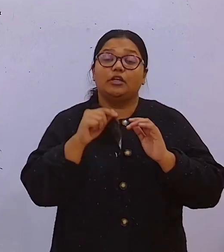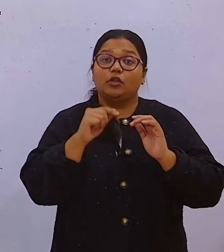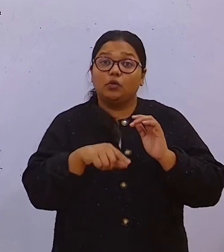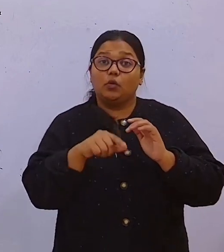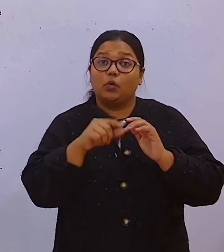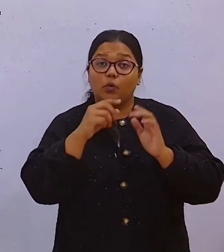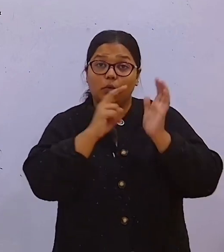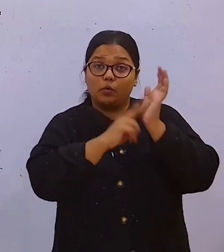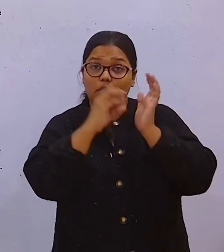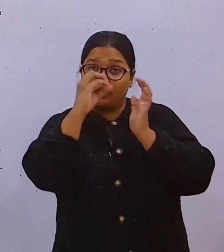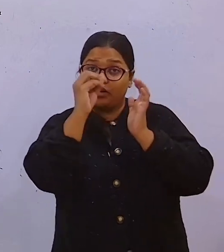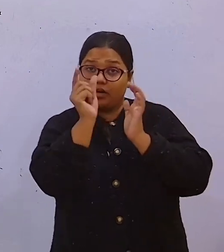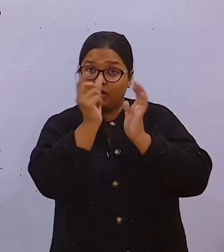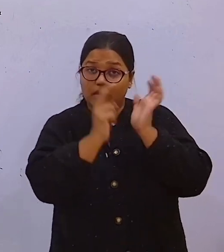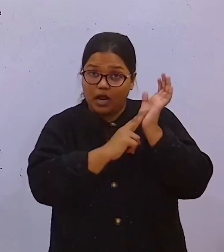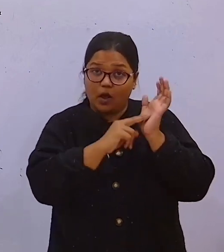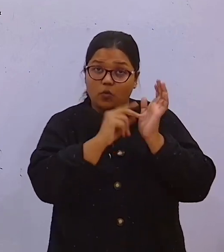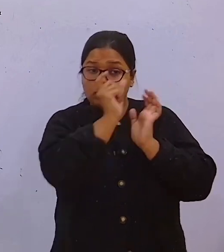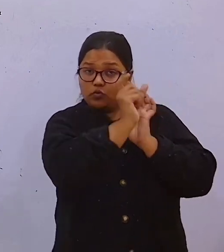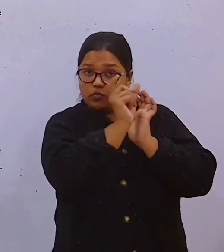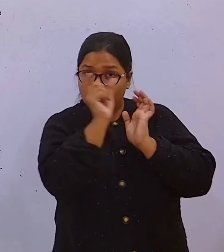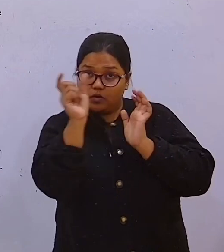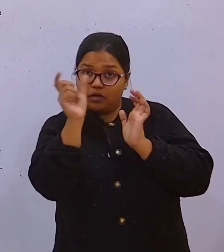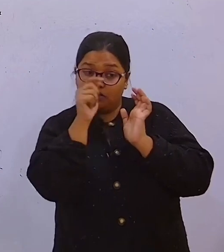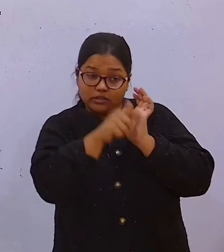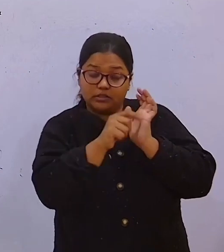अनकाउंटेबल नाउन में,